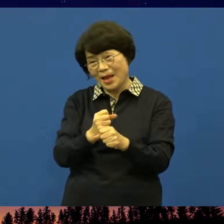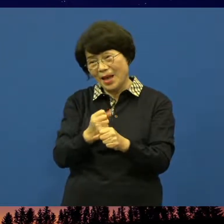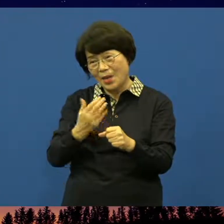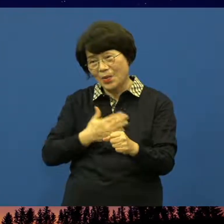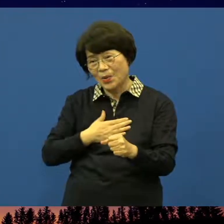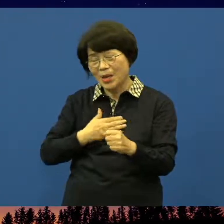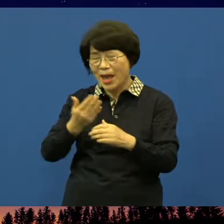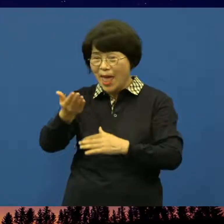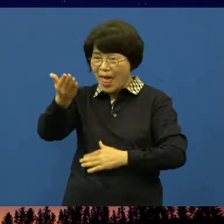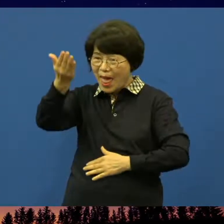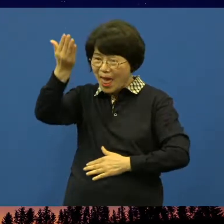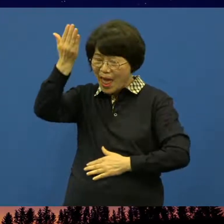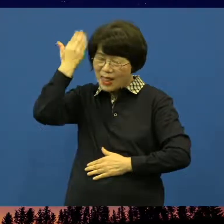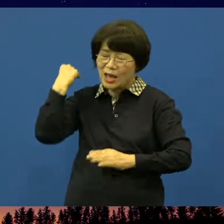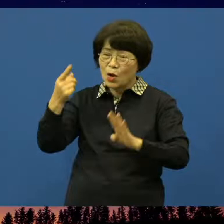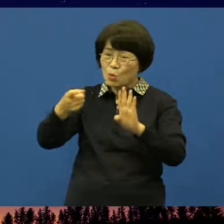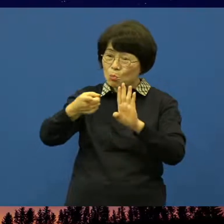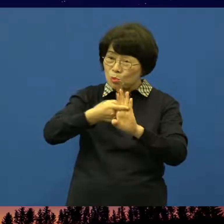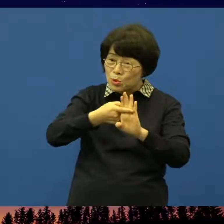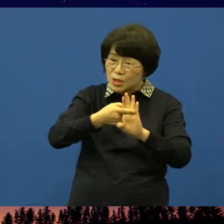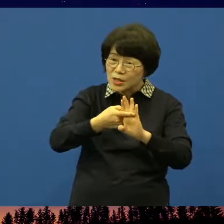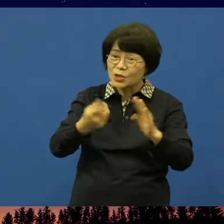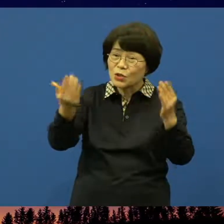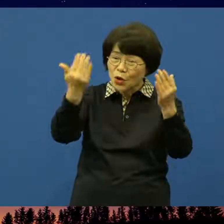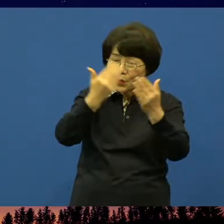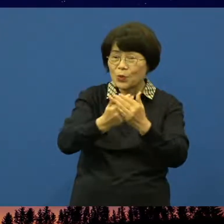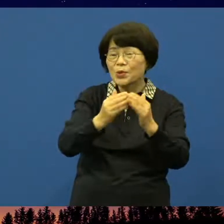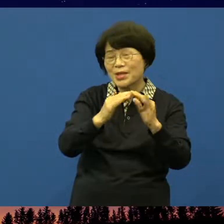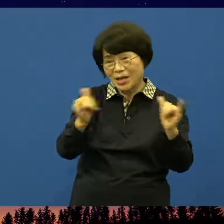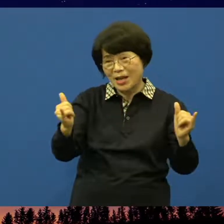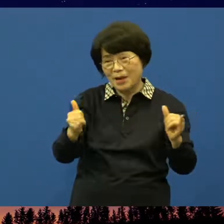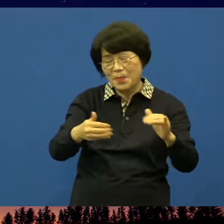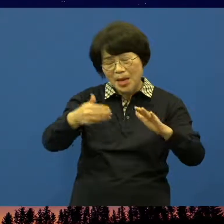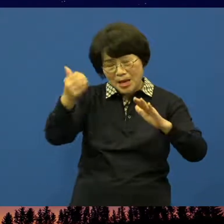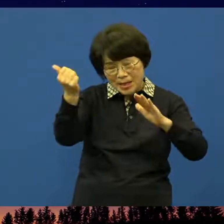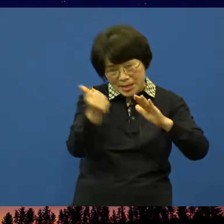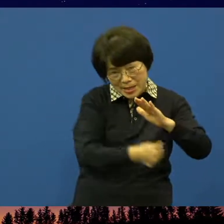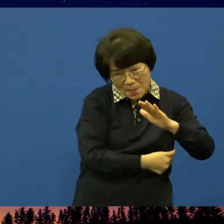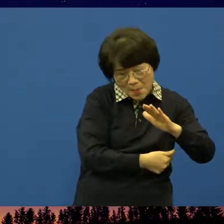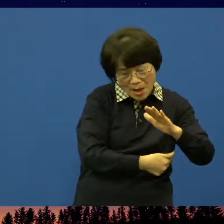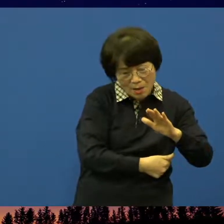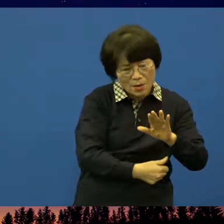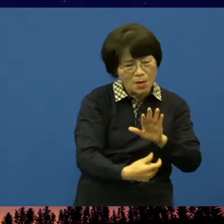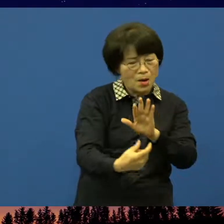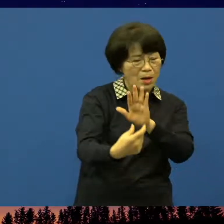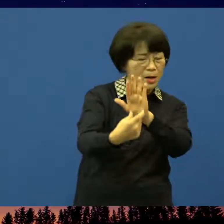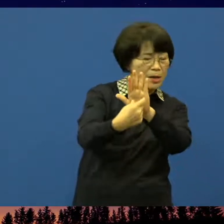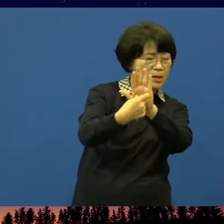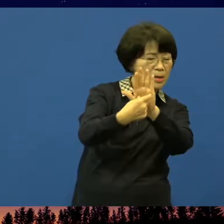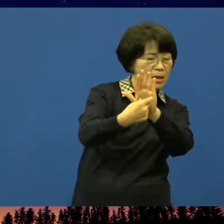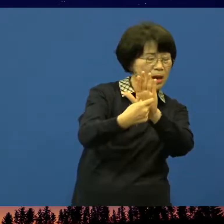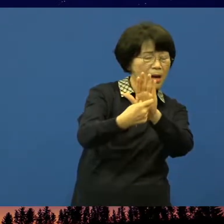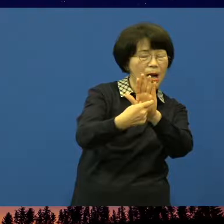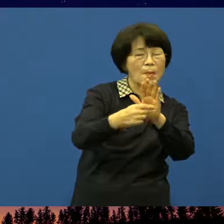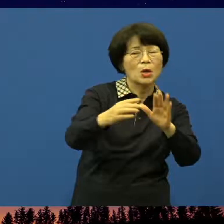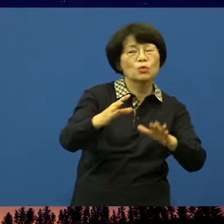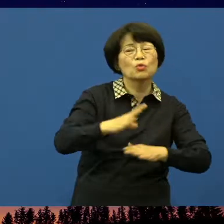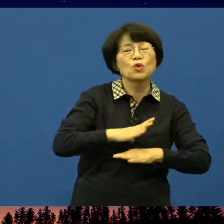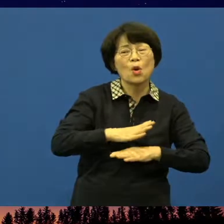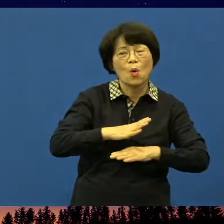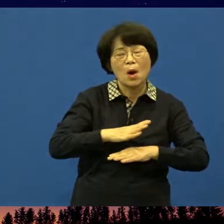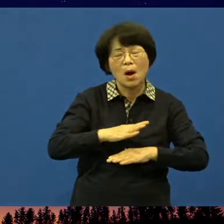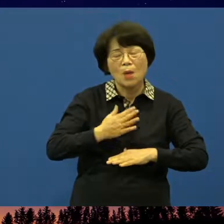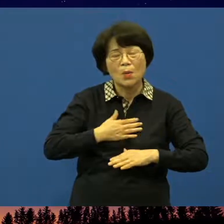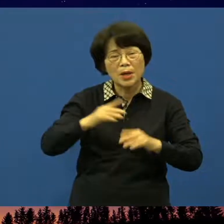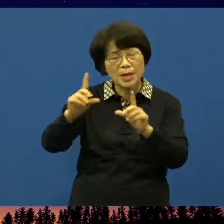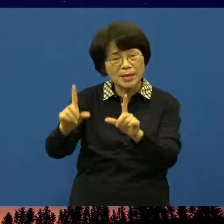우리는 이전에는 굉장히 부정적인 사람들이었어요. 실패에 대한 두려움, 거절에 대한 두려움, 우리의 삶의